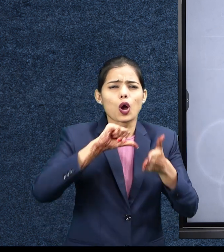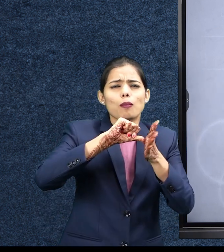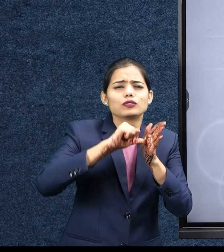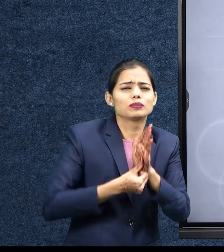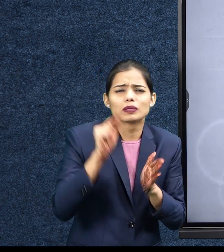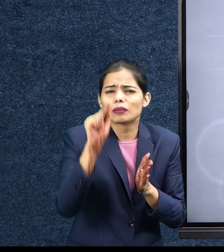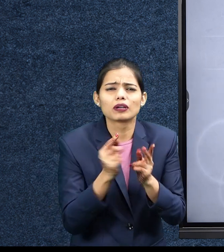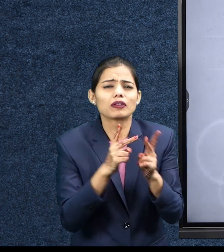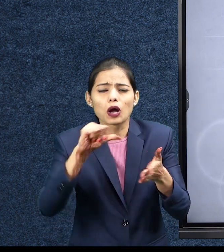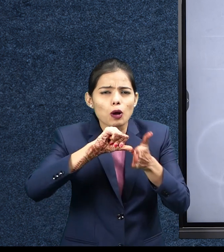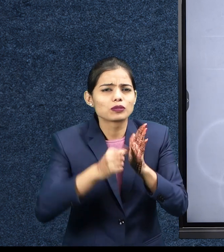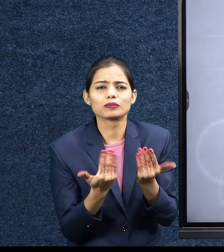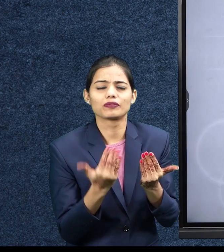अशक्य घटना.